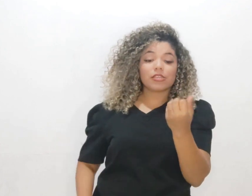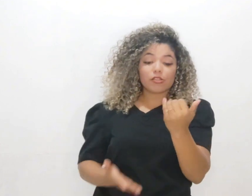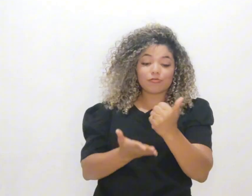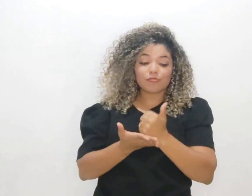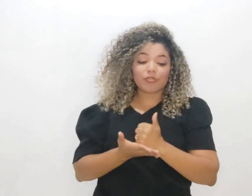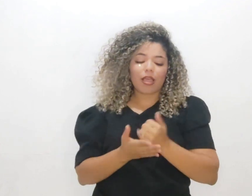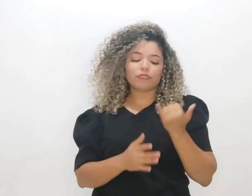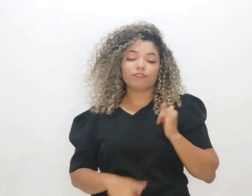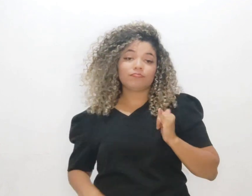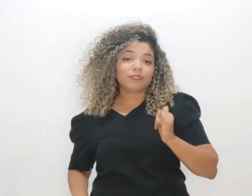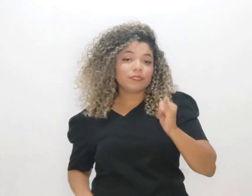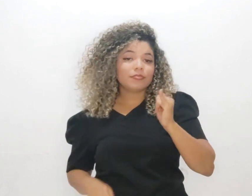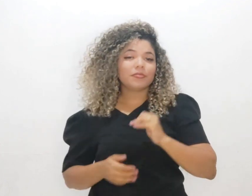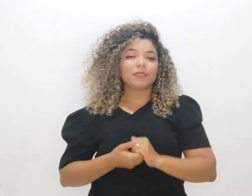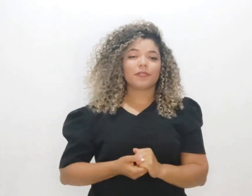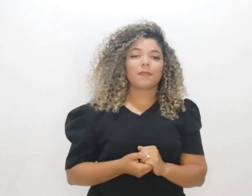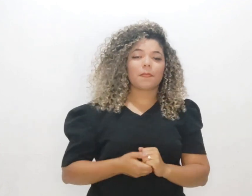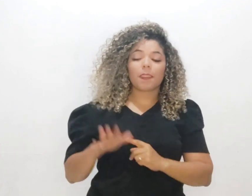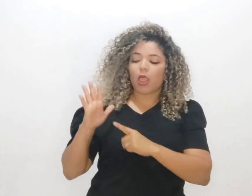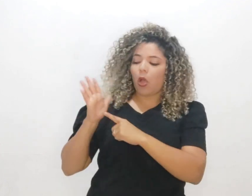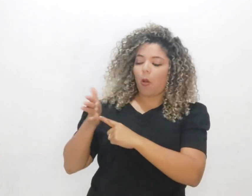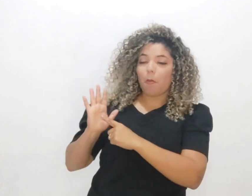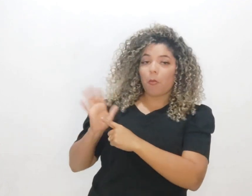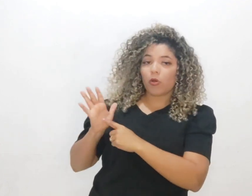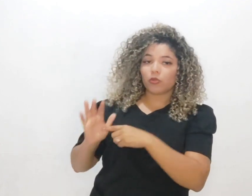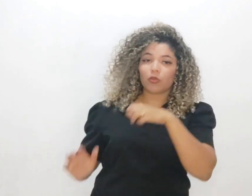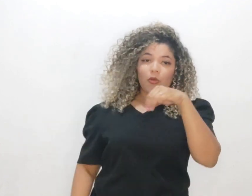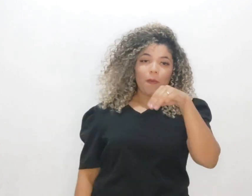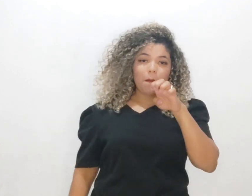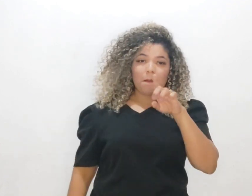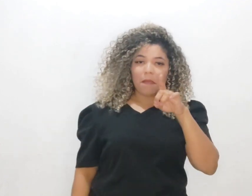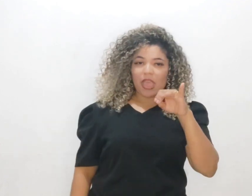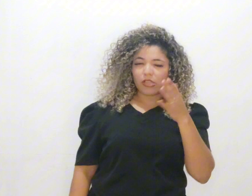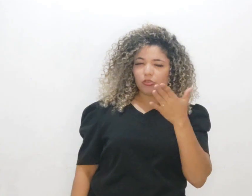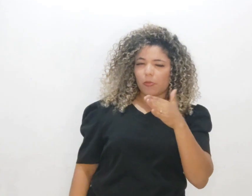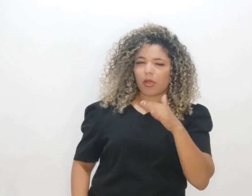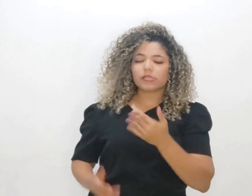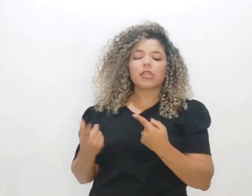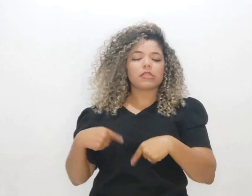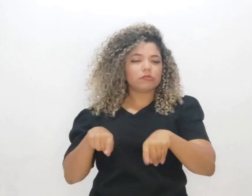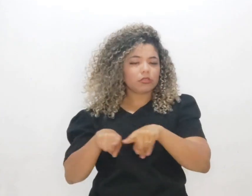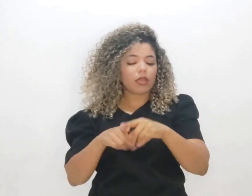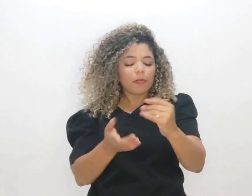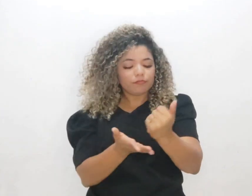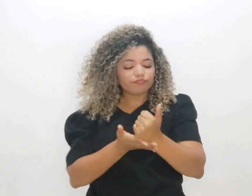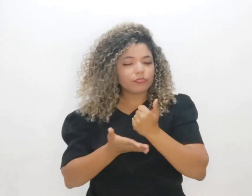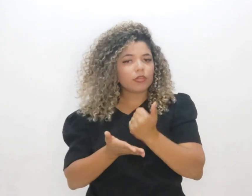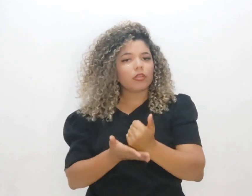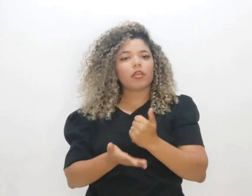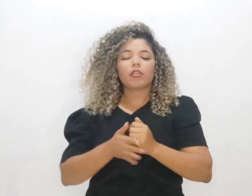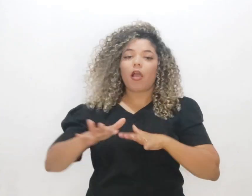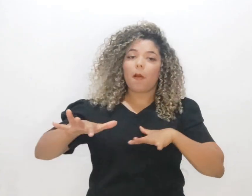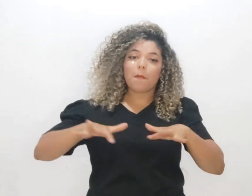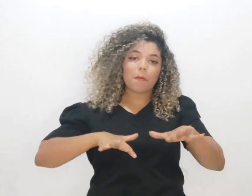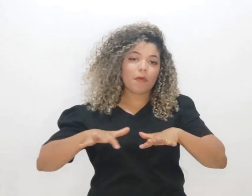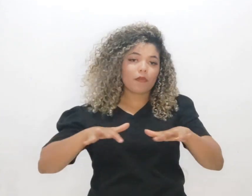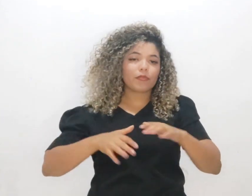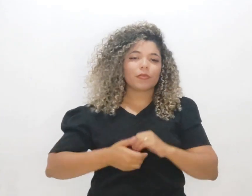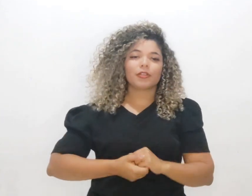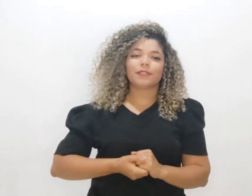energia, um motor médio, também do kit do EV6, que vai nos fornecer o movimento, uma